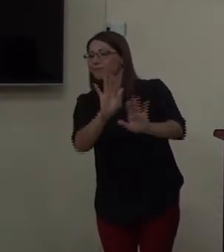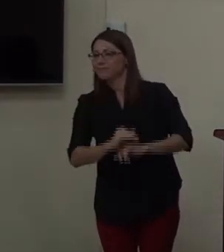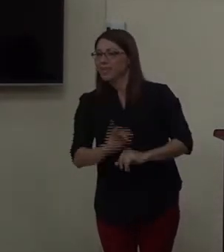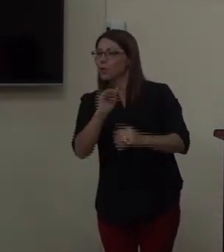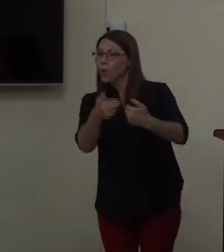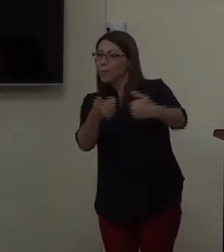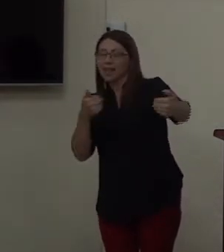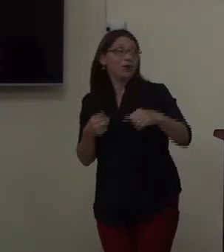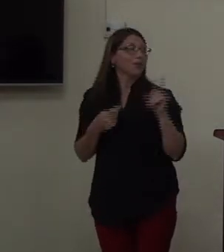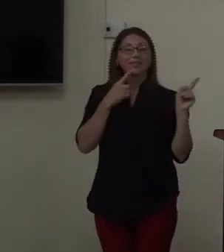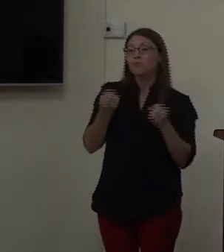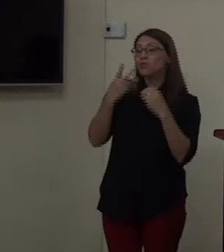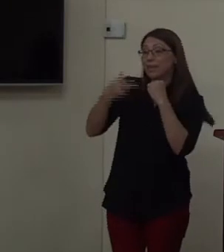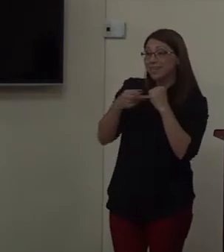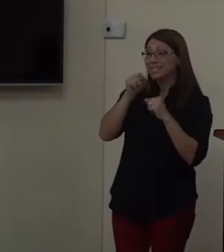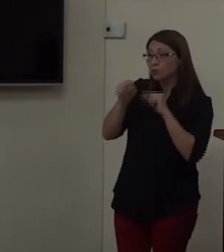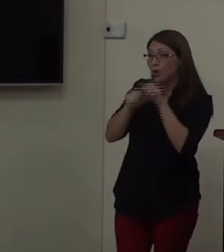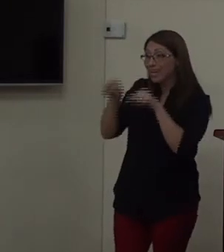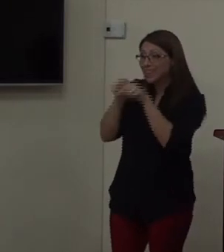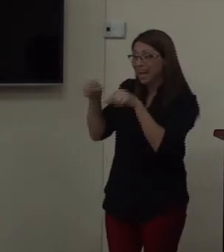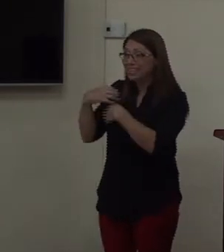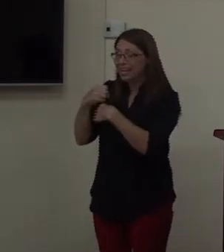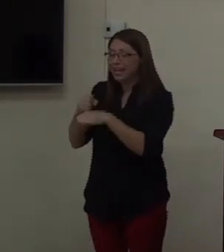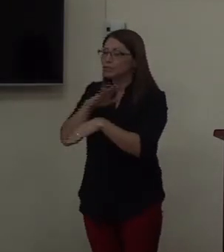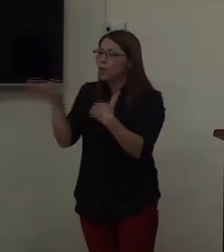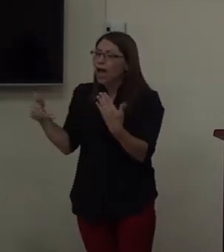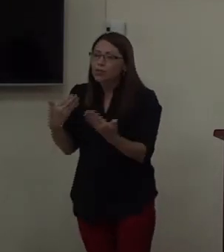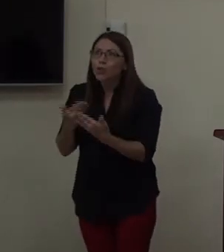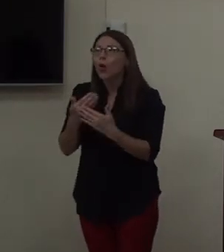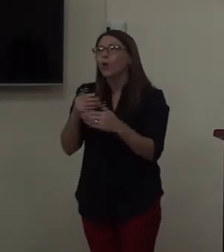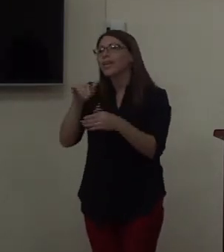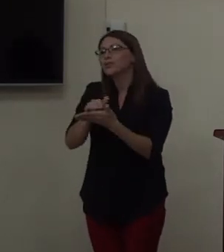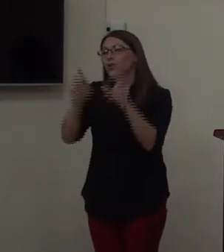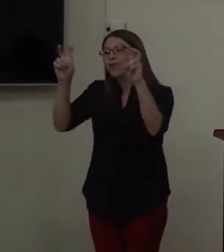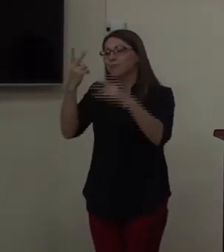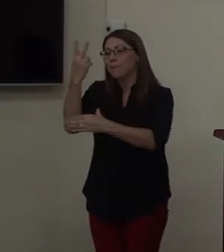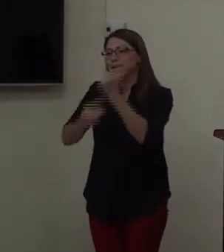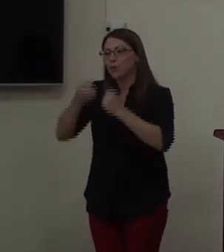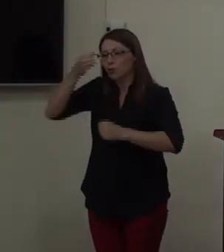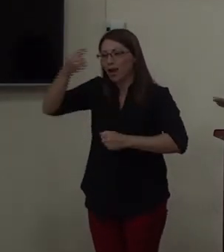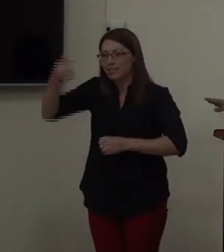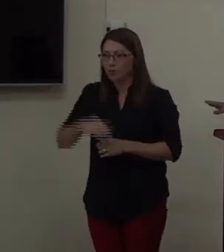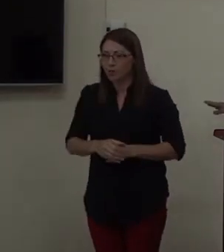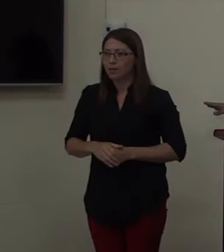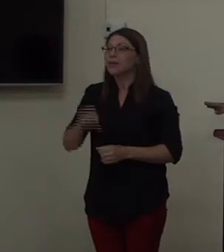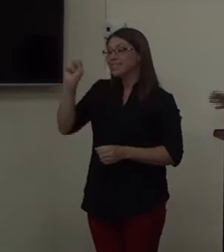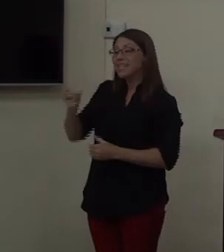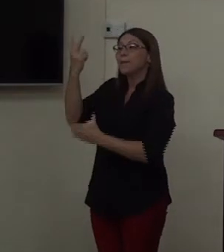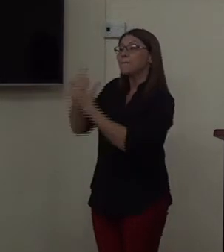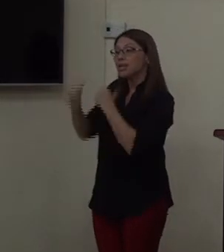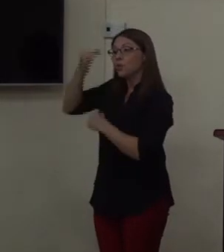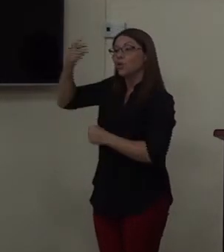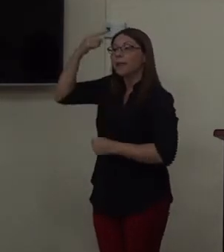Esa es una crítica que muchas veces se le ha hecho a todo esto de el biculturalismo, ¿verdad? Sí, bicultural para ellos,